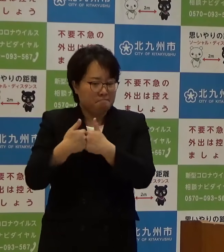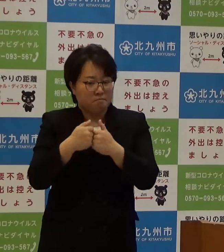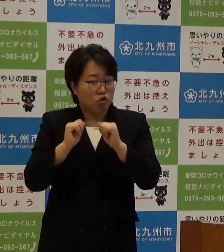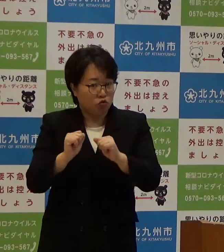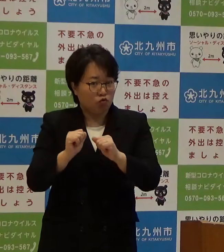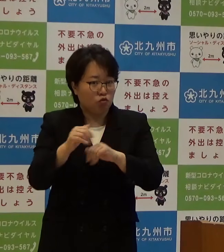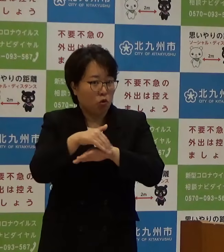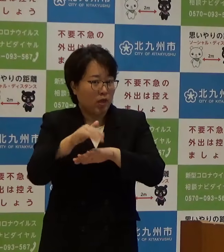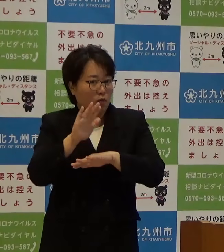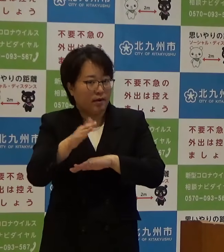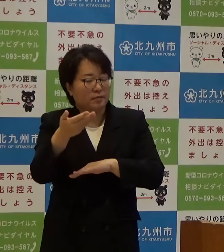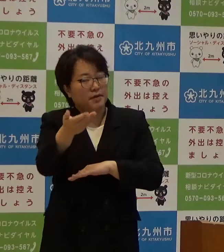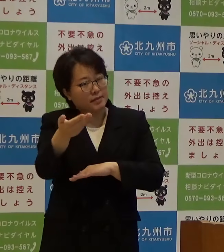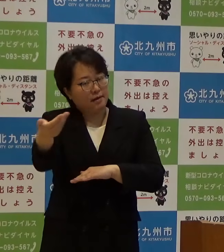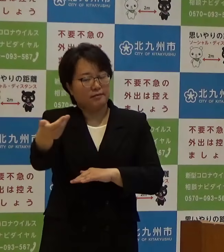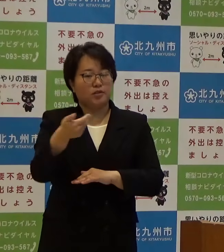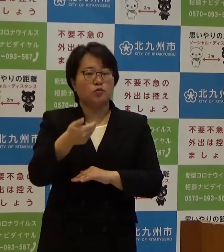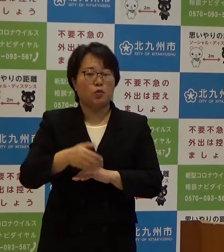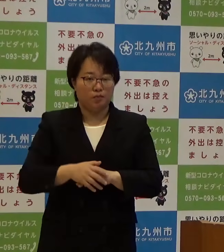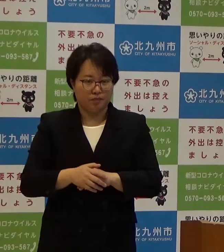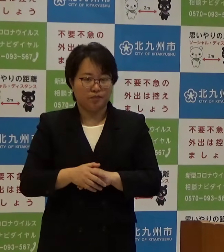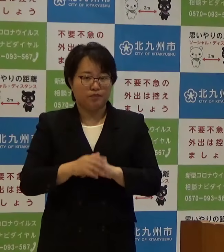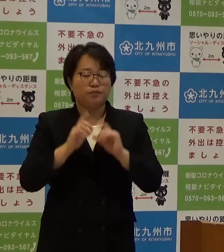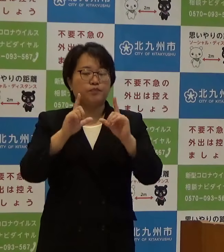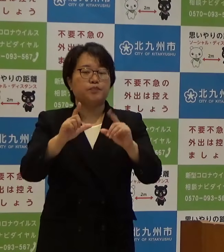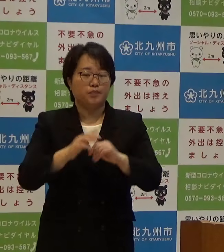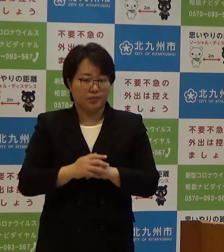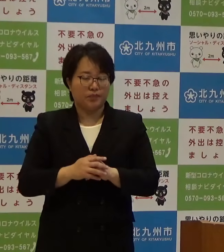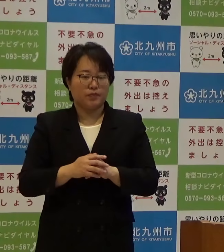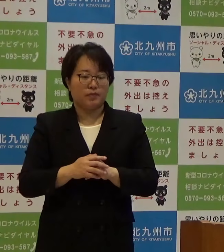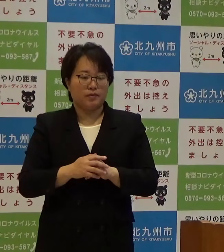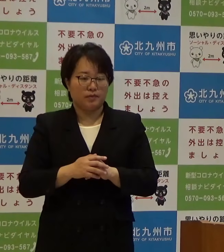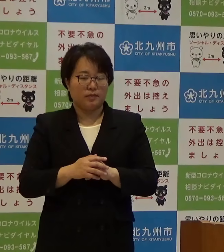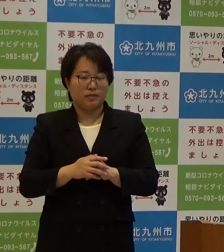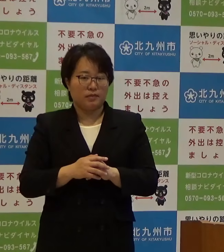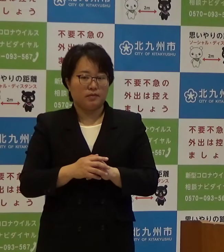臨時休業は知事の方からの要請ですよね。